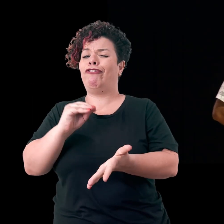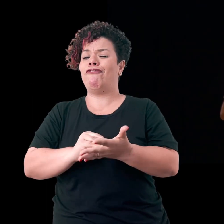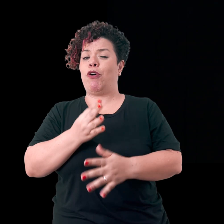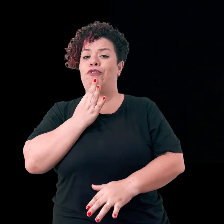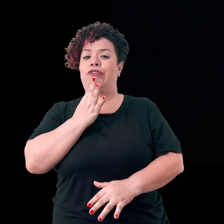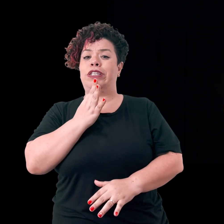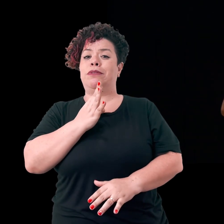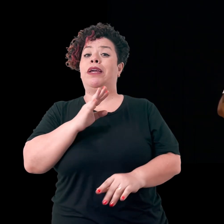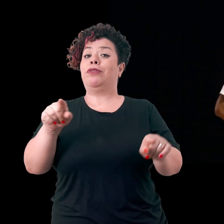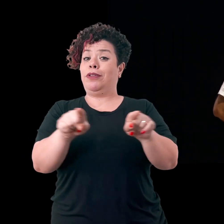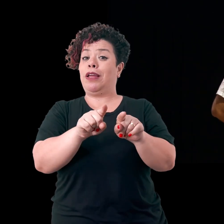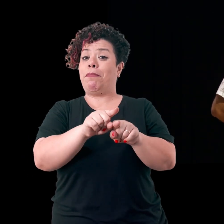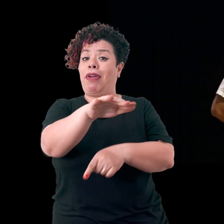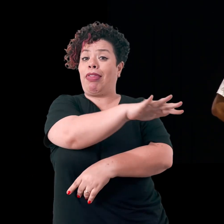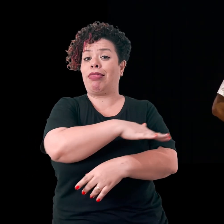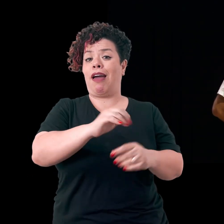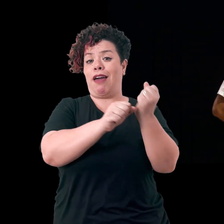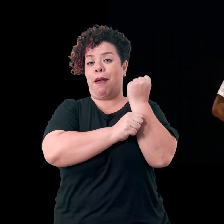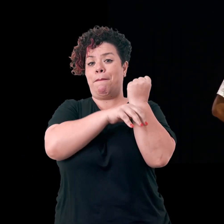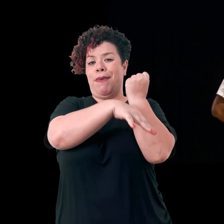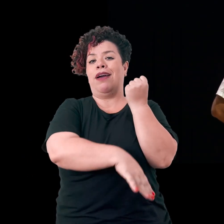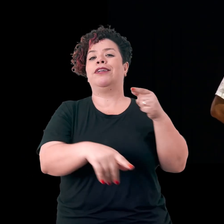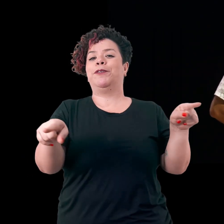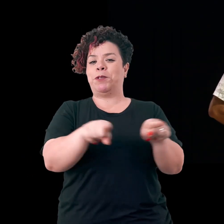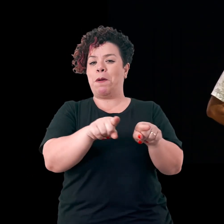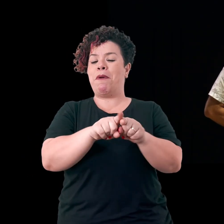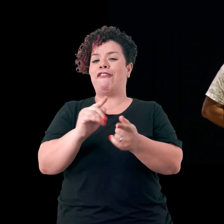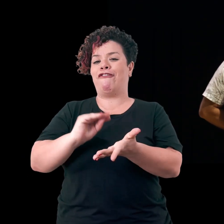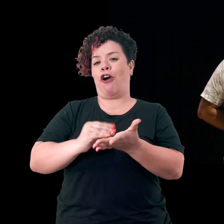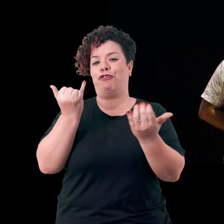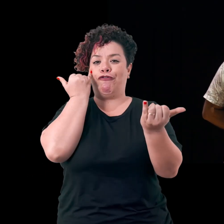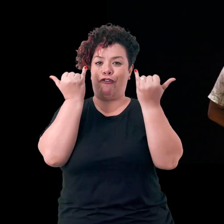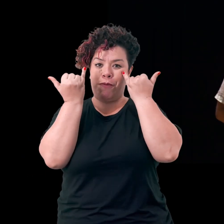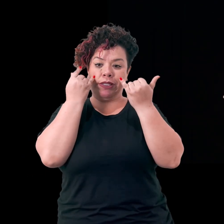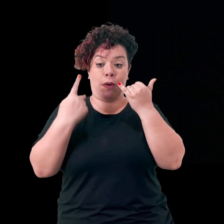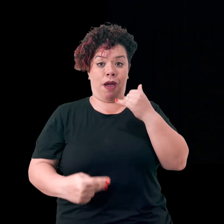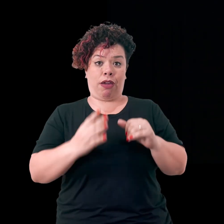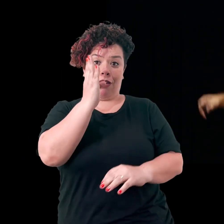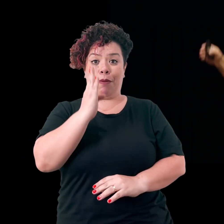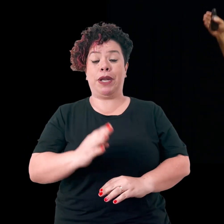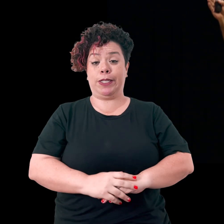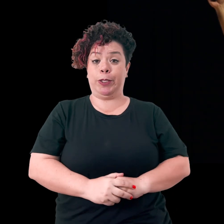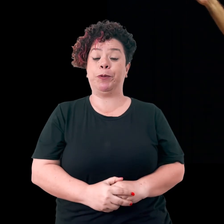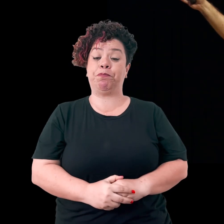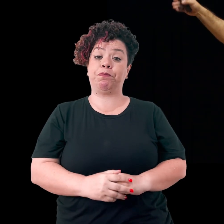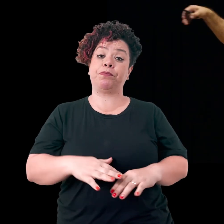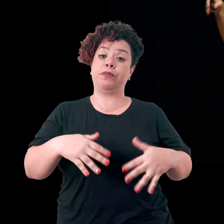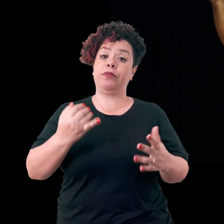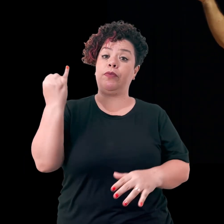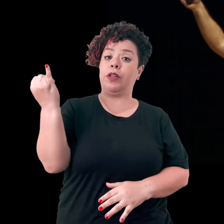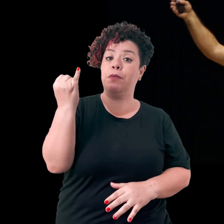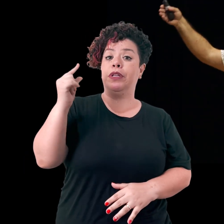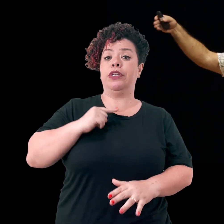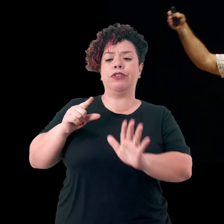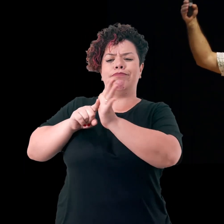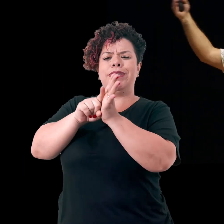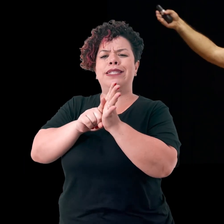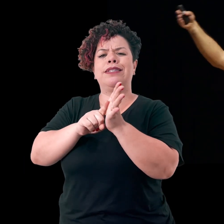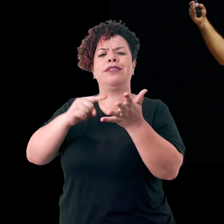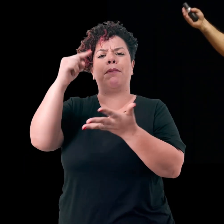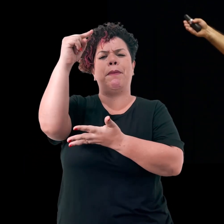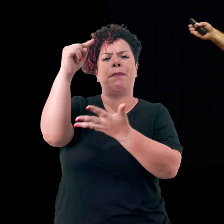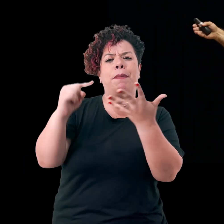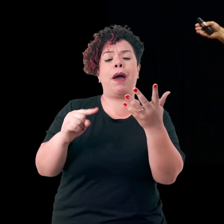inclusive no mapeamento de manguezais, numa escala de detalhe, né, no Brasil. Então é importante a gente ter um mapa